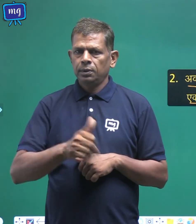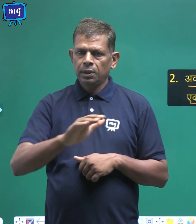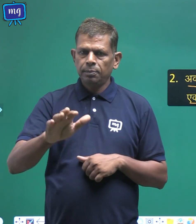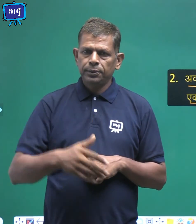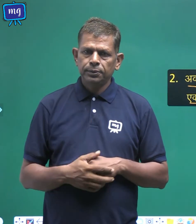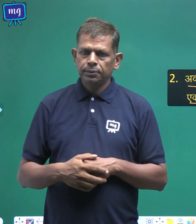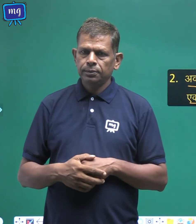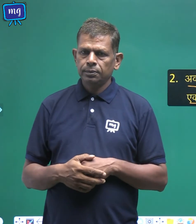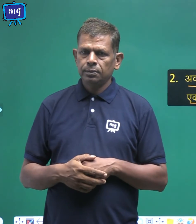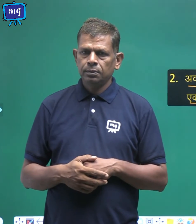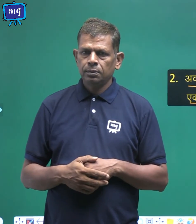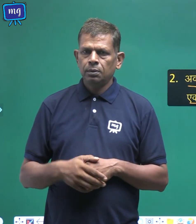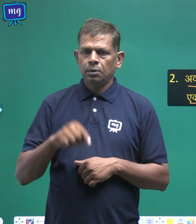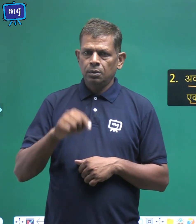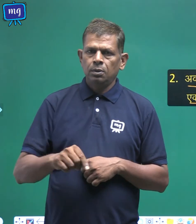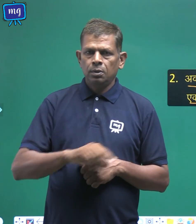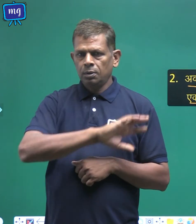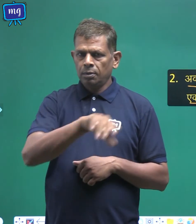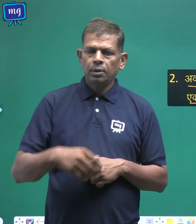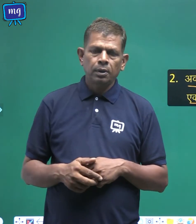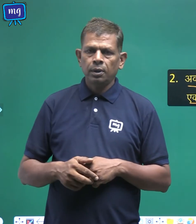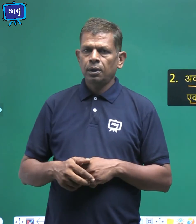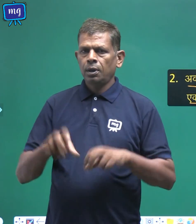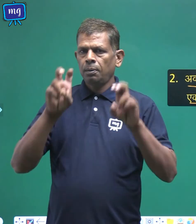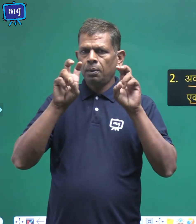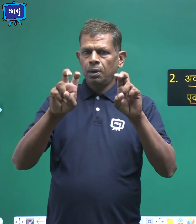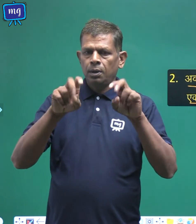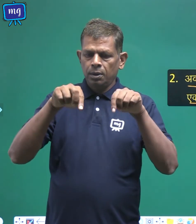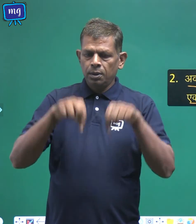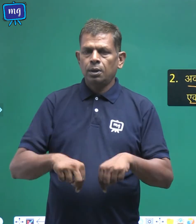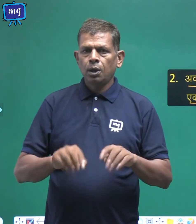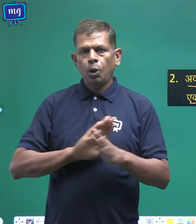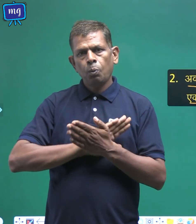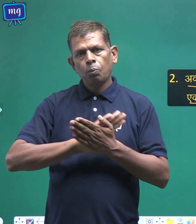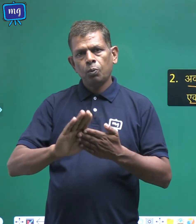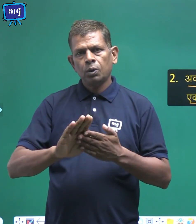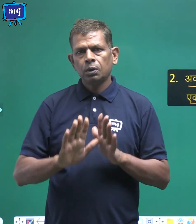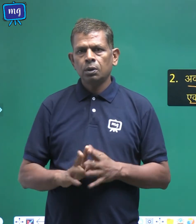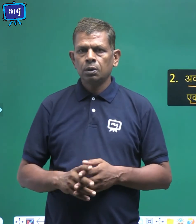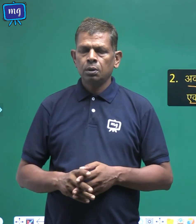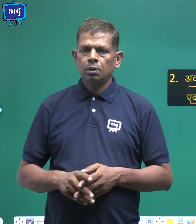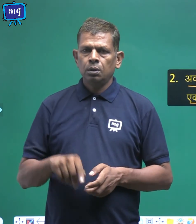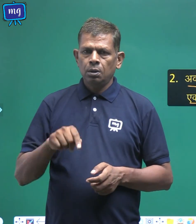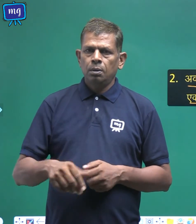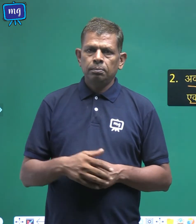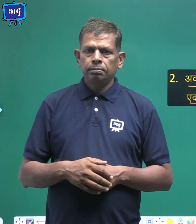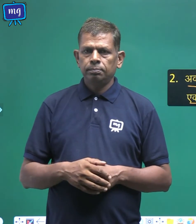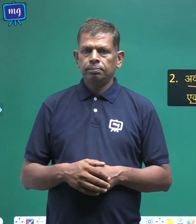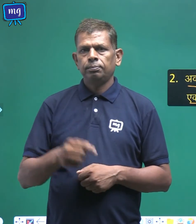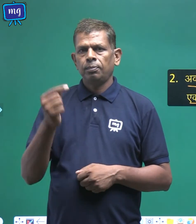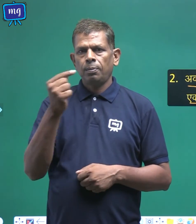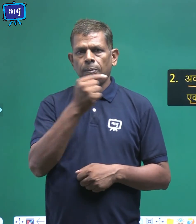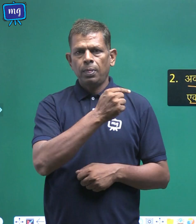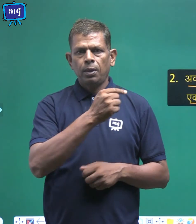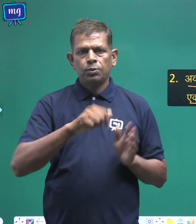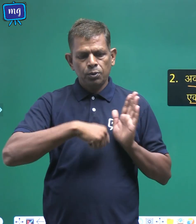बच्चों। तो अब अपना यह पाठ यहाँ पूरा होता है। अब आप इस